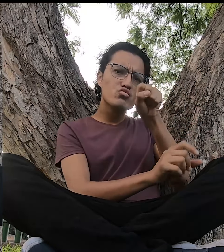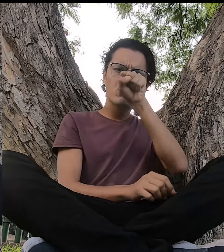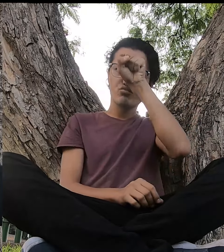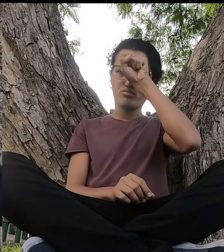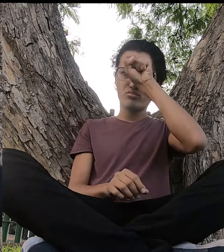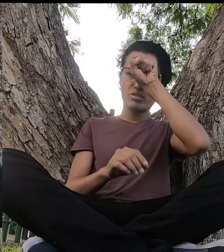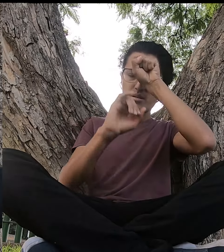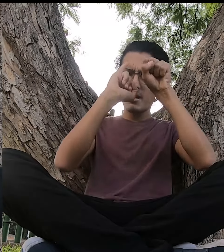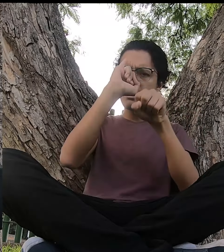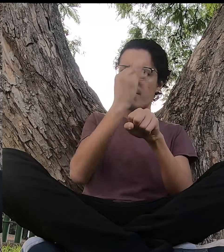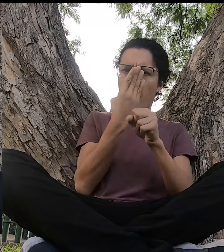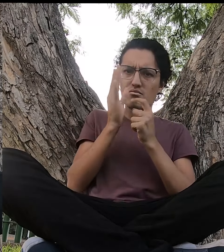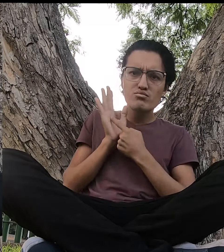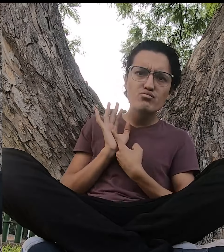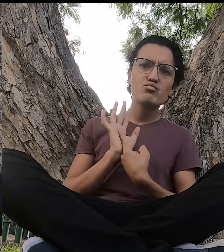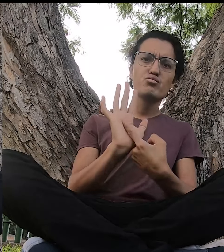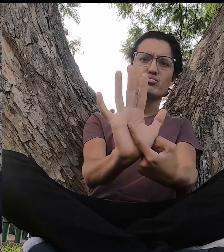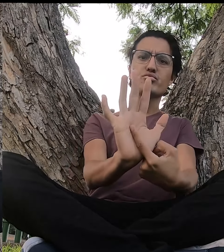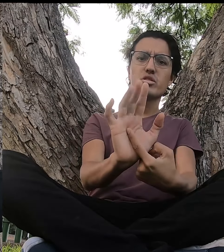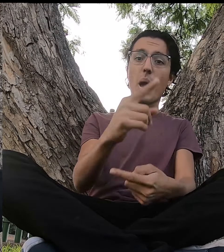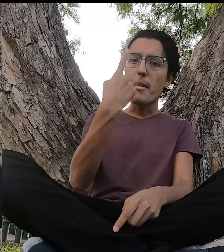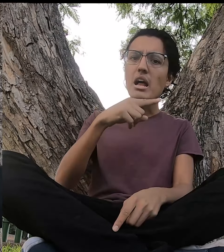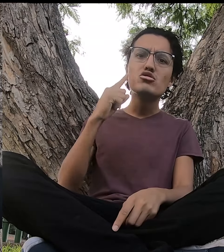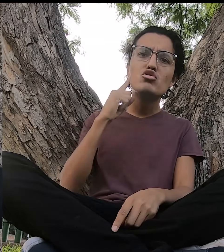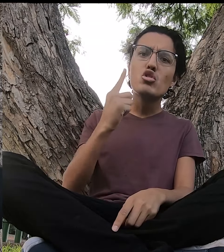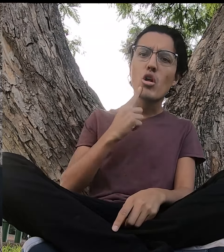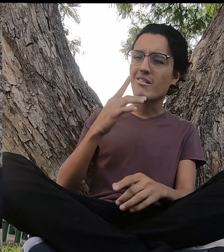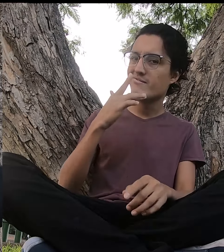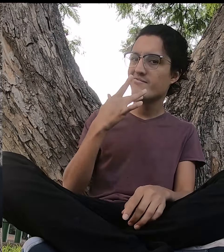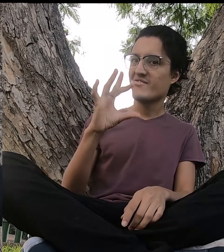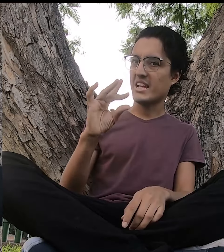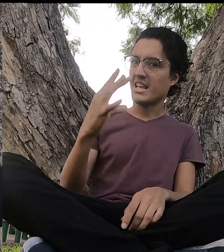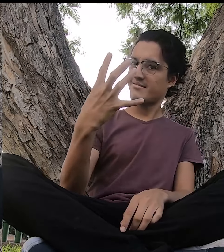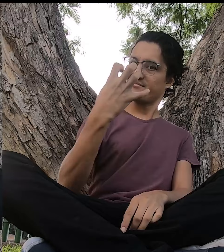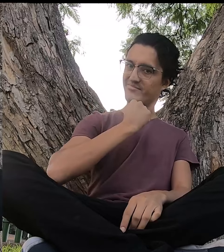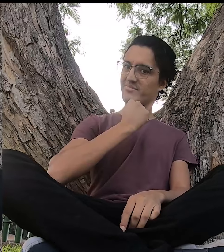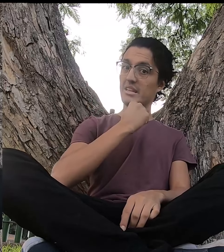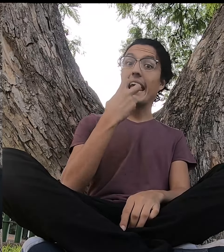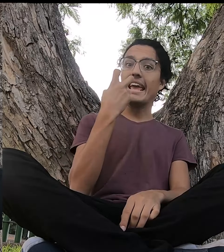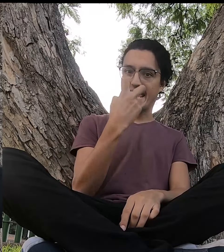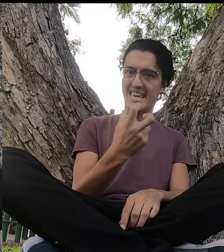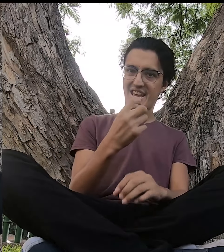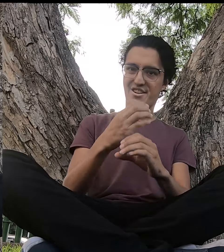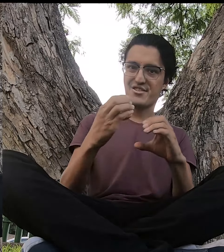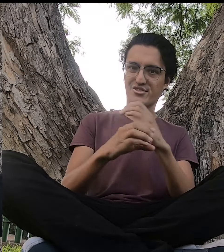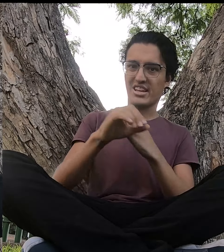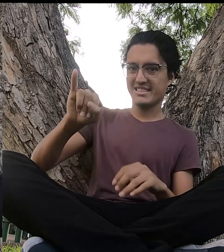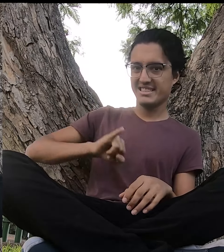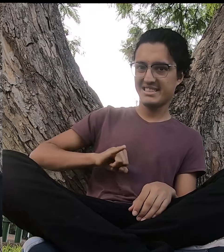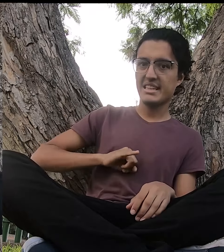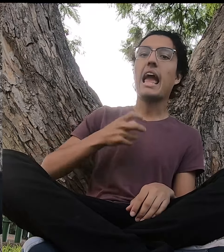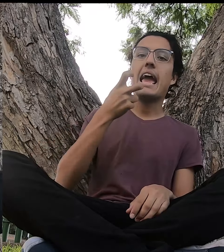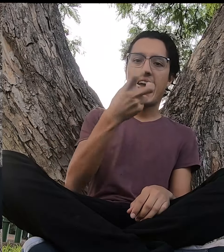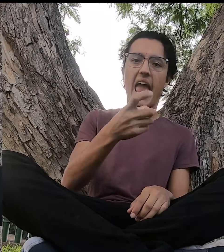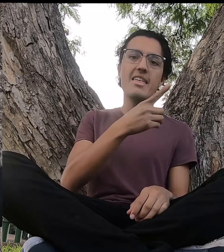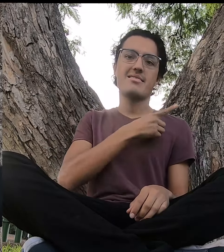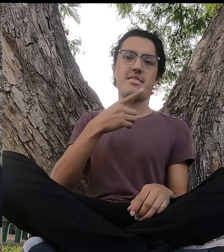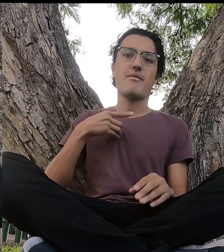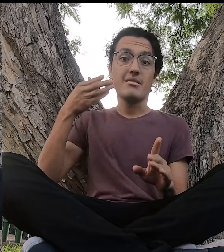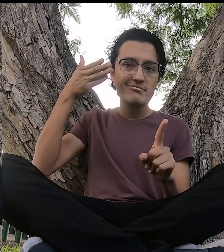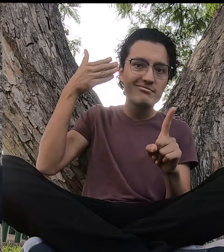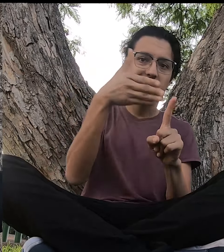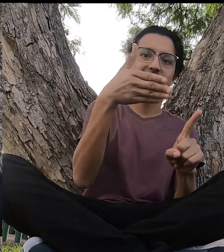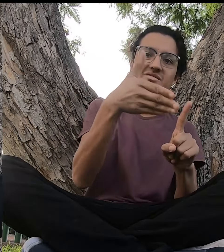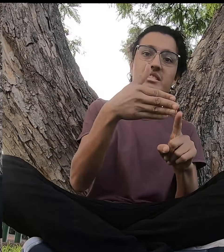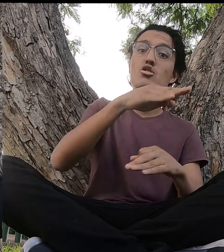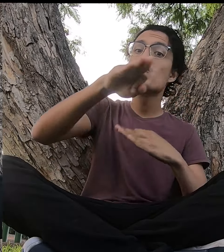palabra a una imagen que yo puedo crear para que el sordo me pueda entender? Ahí está la cuestión y creo que ahí está el